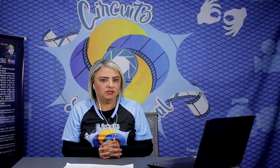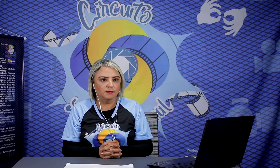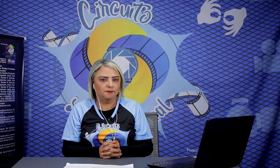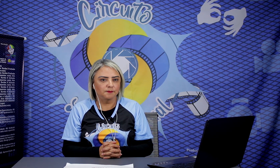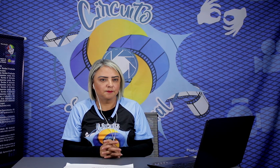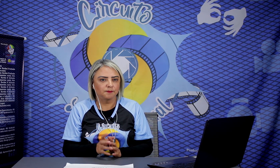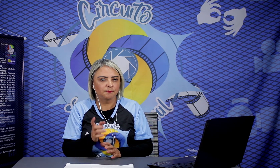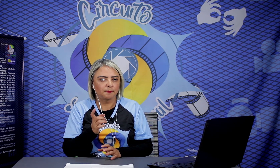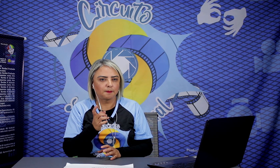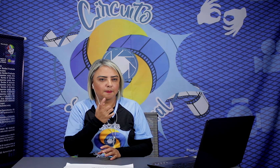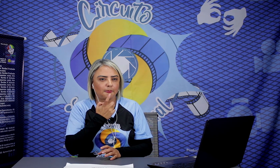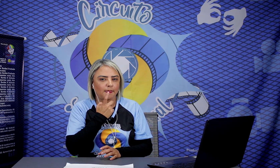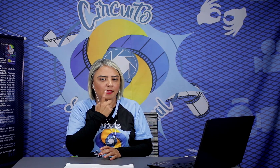Dentista?